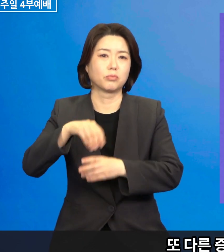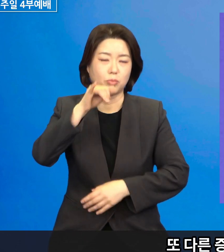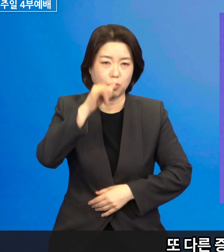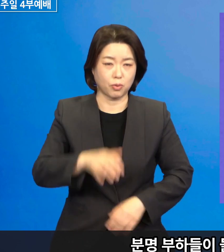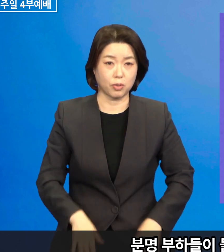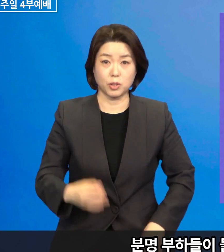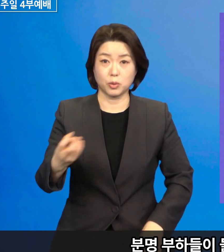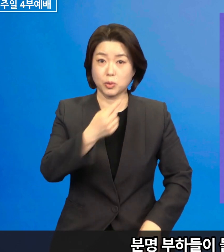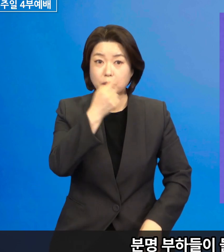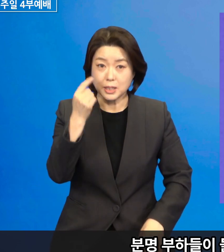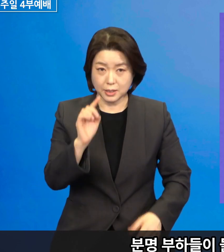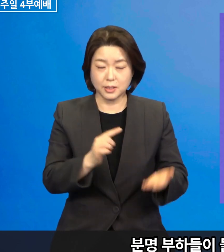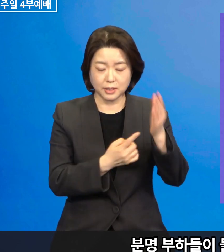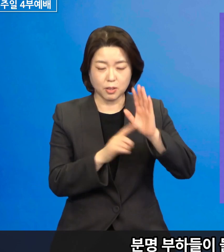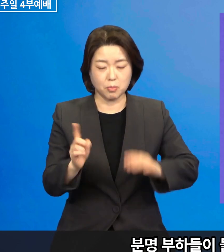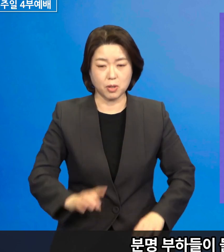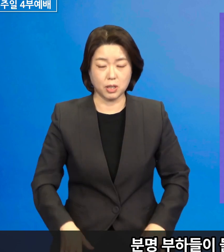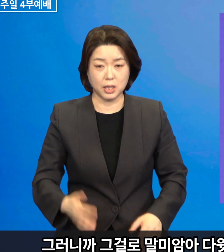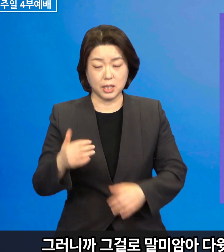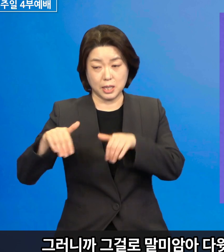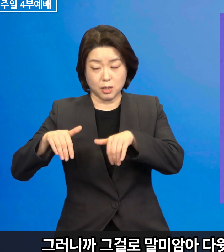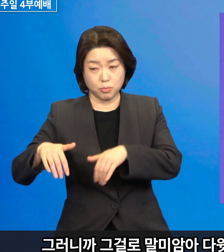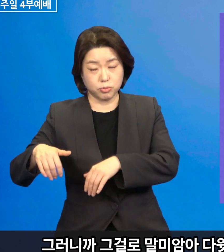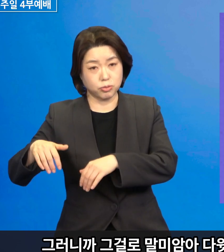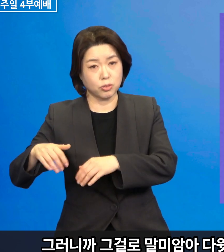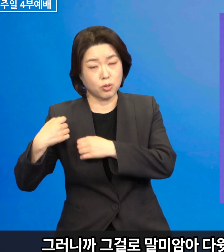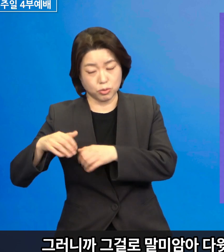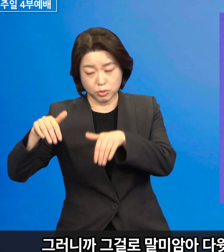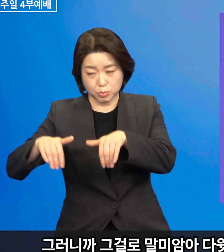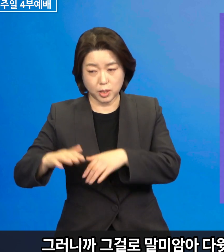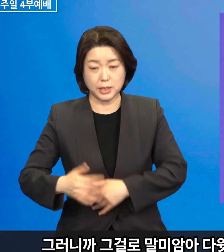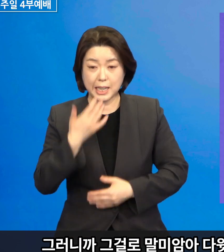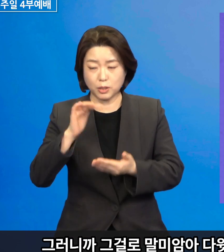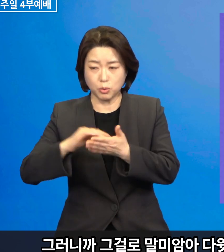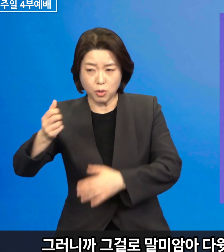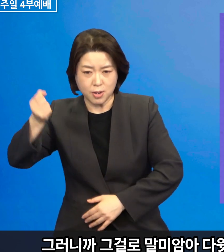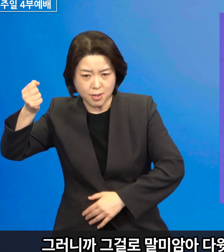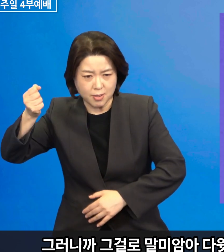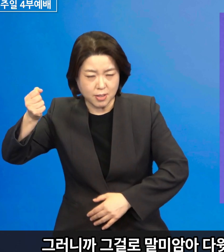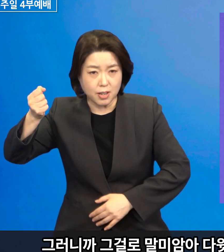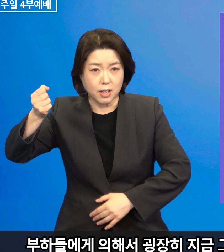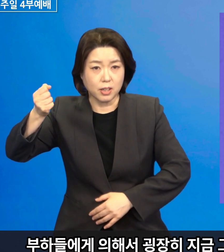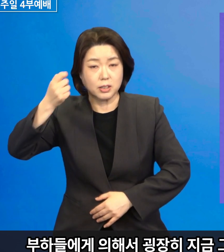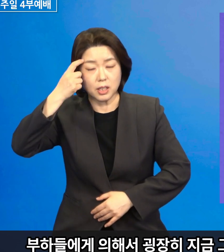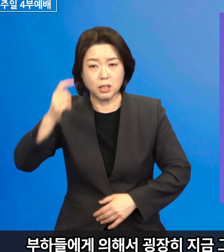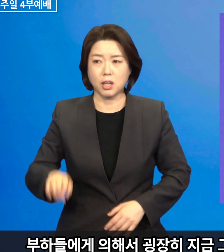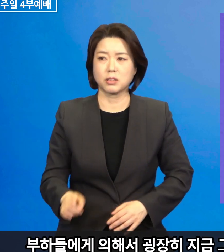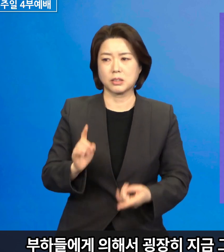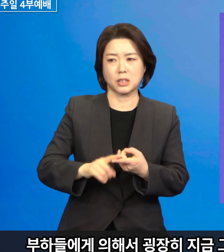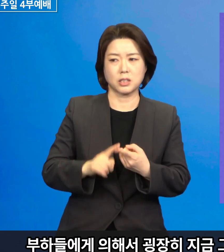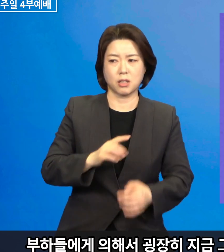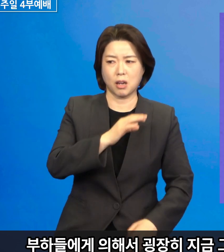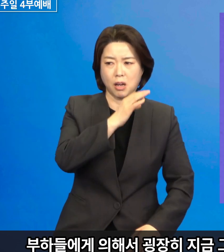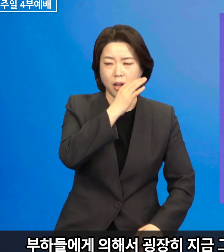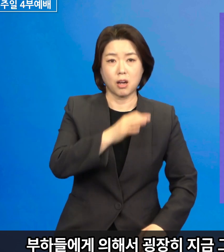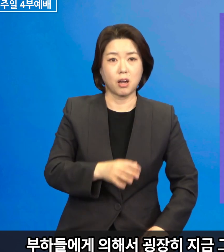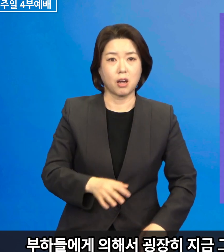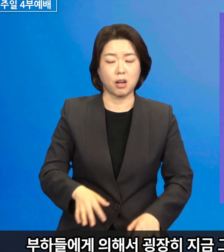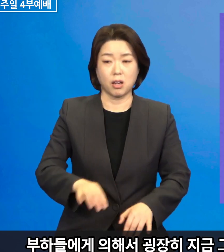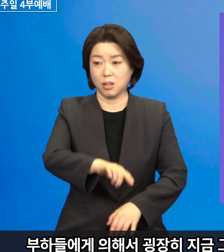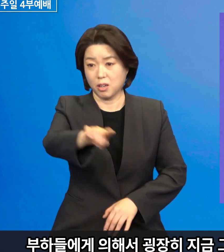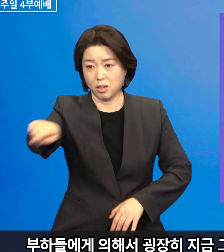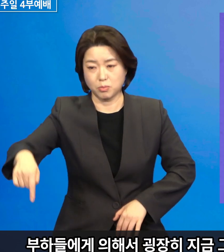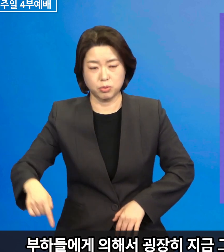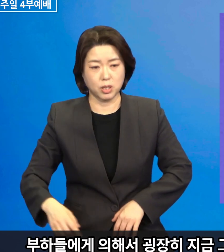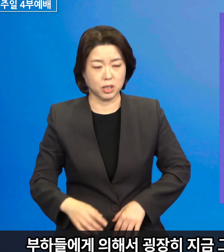증거가 있어요. 분명 부하들이 돌로 치려고 했어요. 그러니까 그걸로 말미암아 다윗은 굉장히 지금 수치를 당한 거예요. 부하들에게 의해서 굉장히 지금